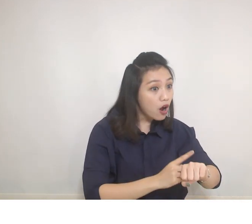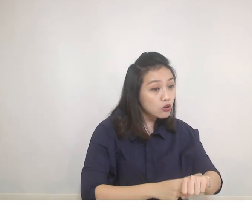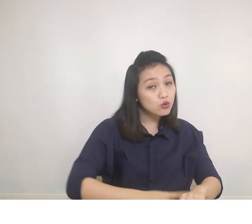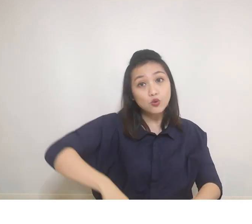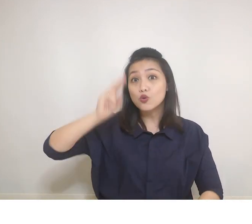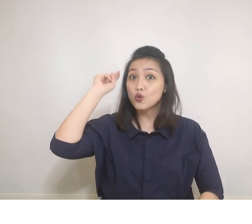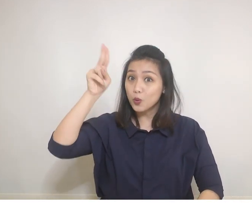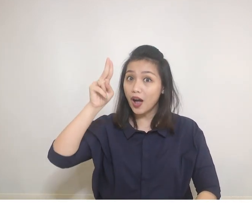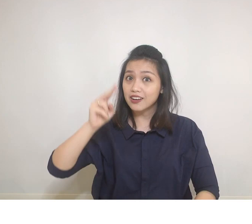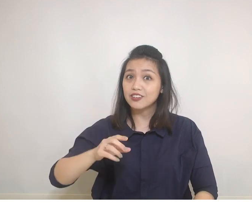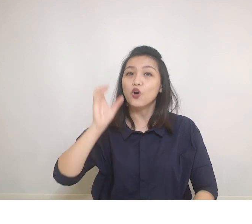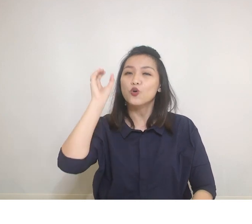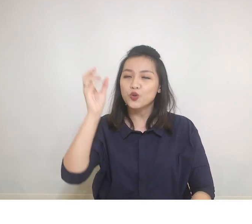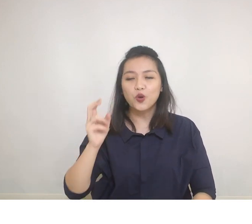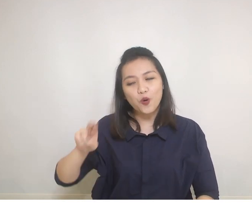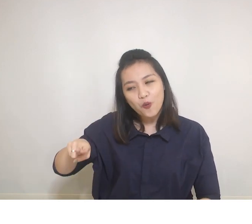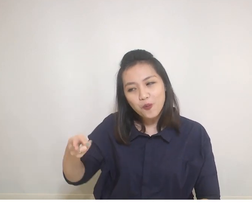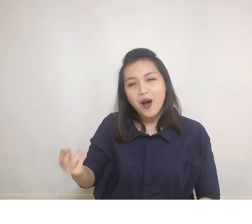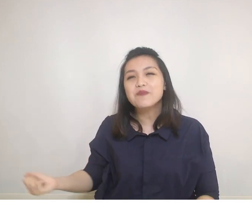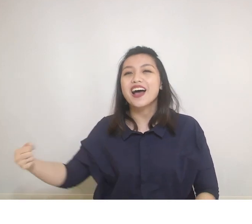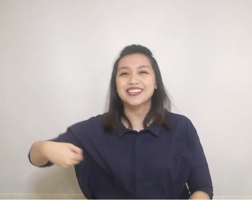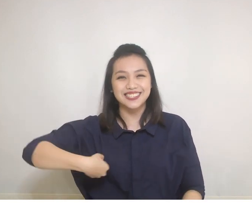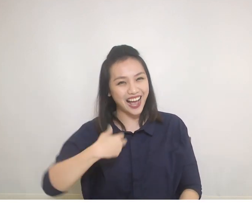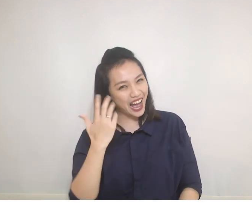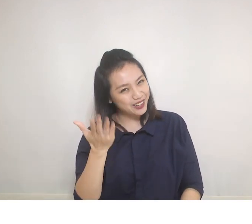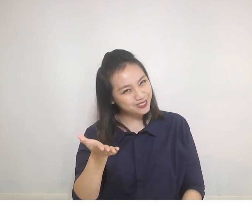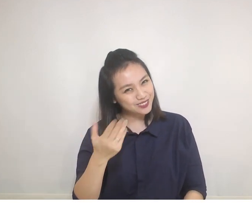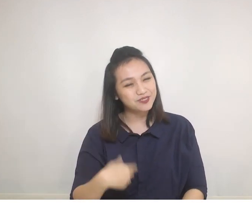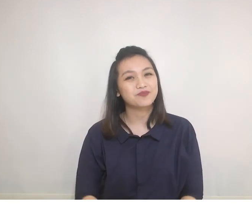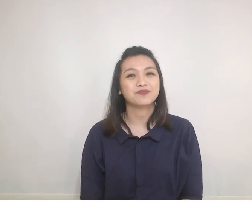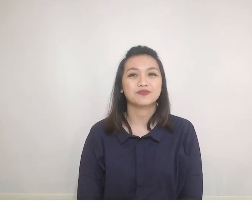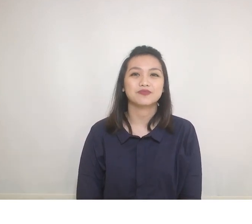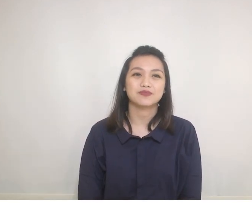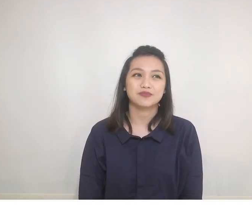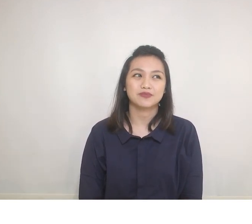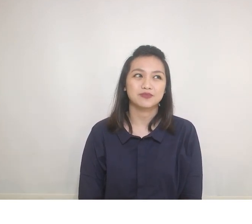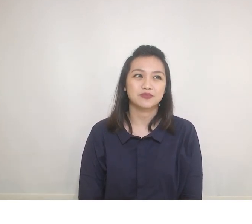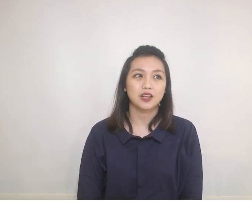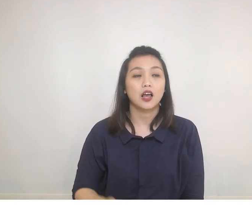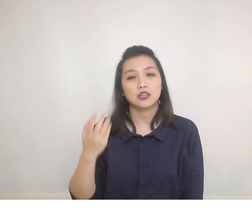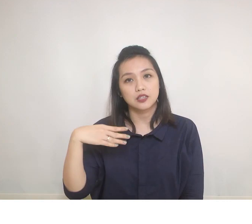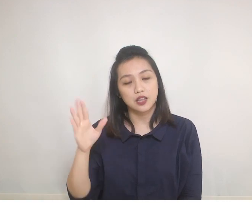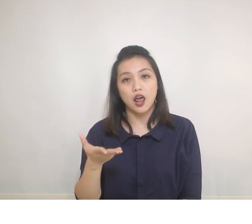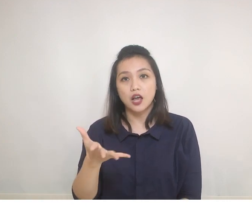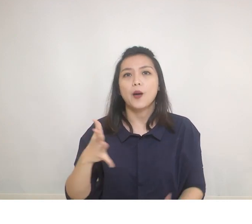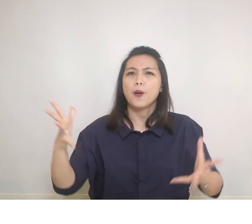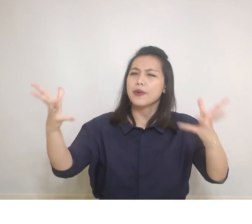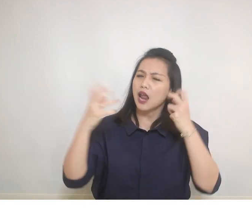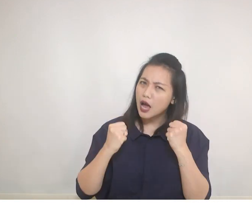kita tanpa sadar, kerjaan saya ya, saya jalan ya, tapi enggak mengoyoh seperti dulu. Tapi Tuhan